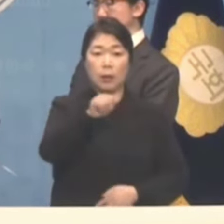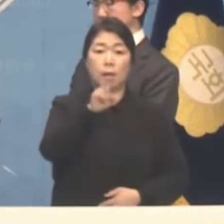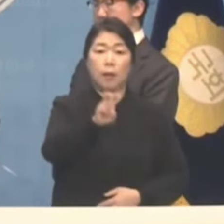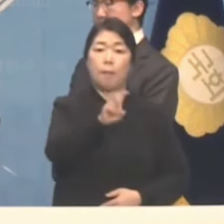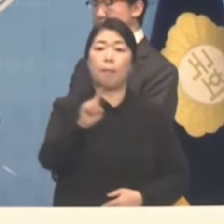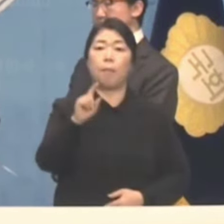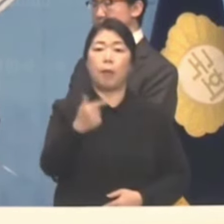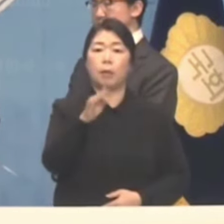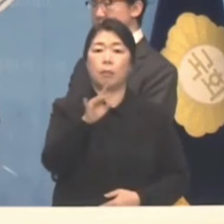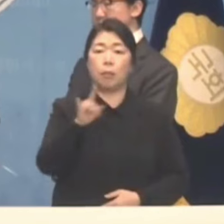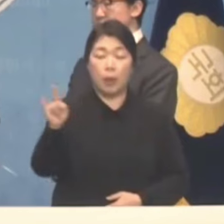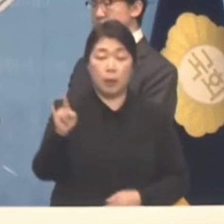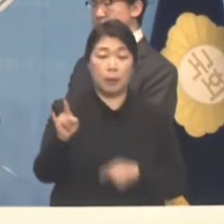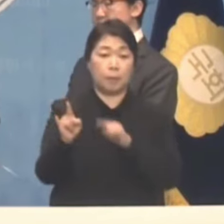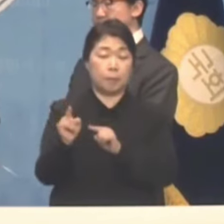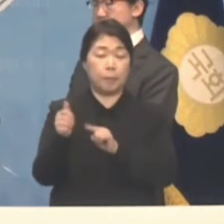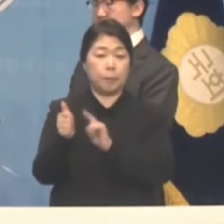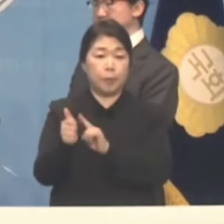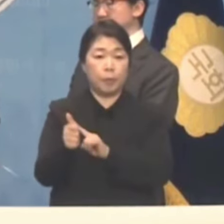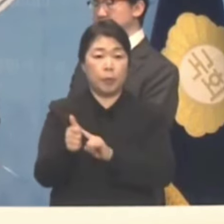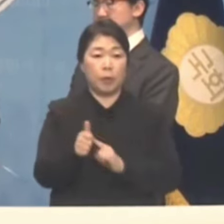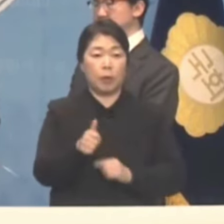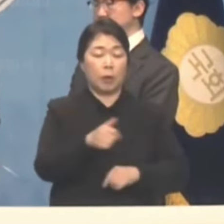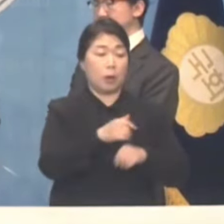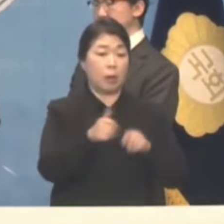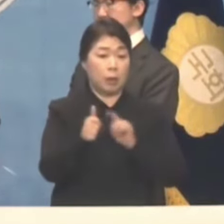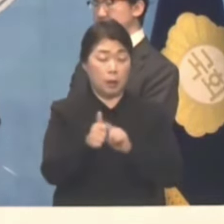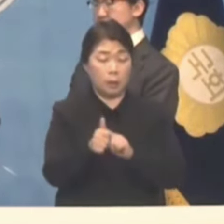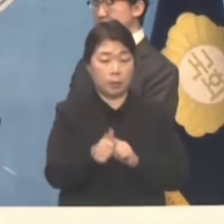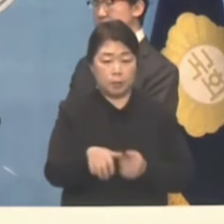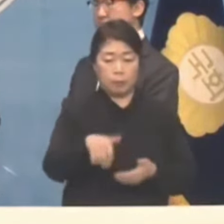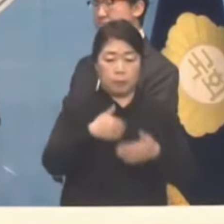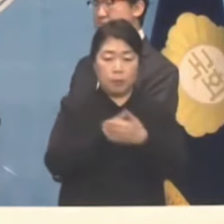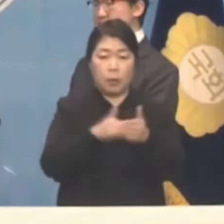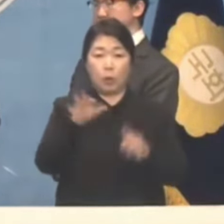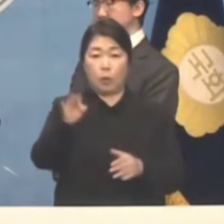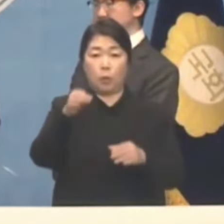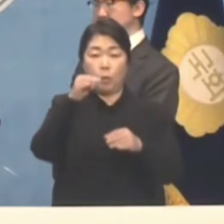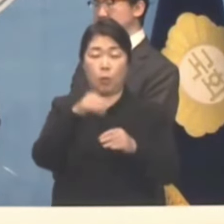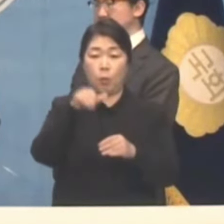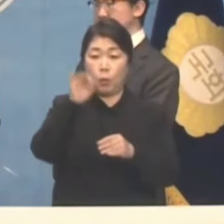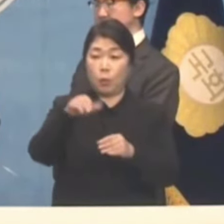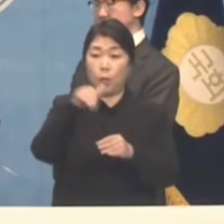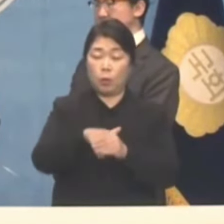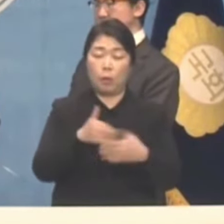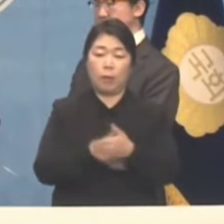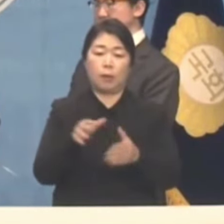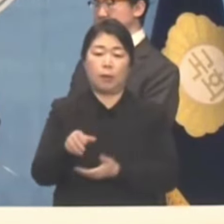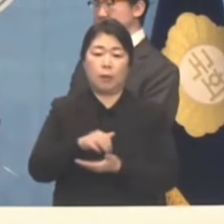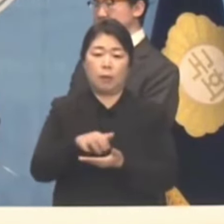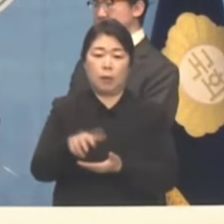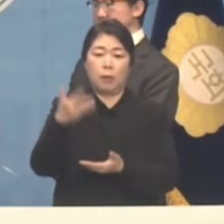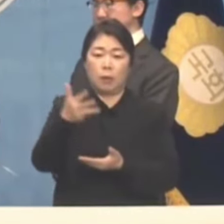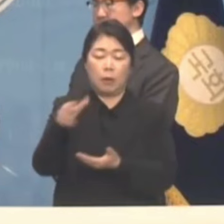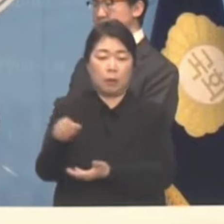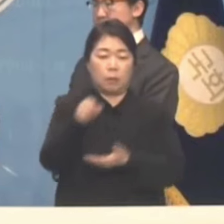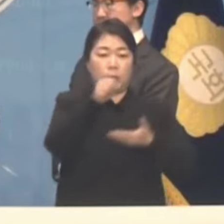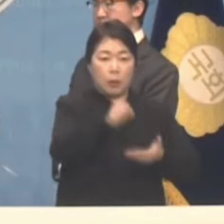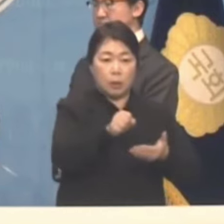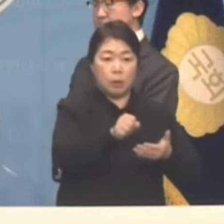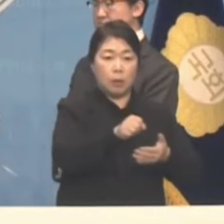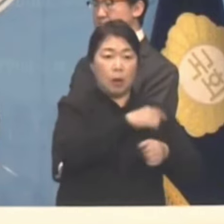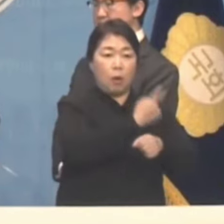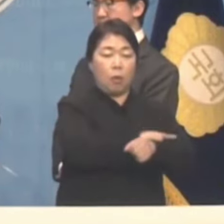박스를 들고 권순일 대법관을 여덟 번을 찾아간 후에 뒤집어졌습니다 이후